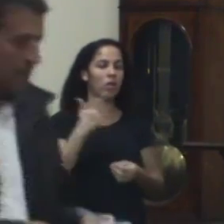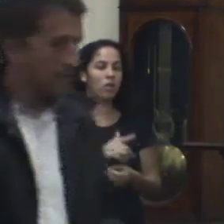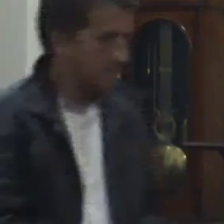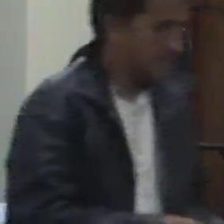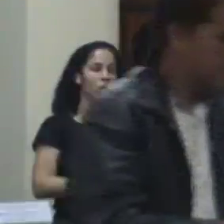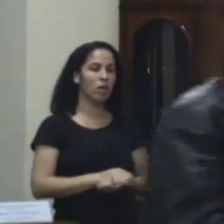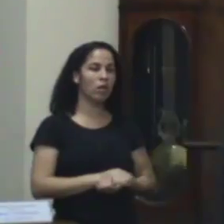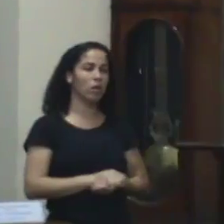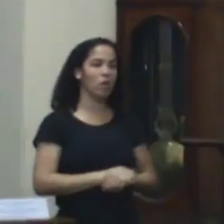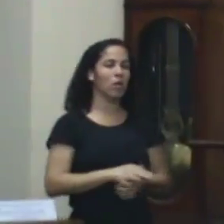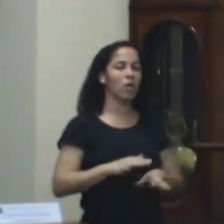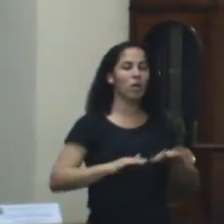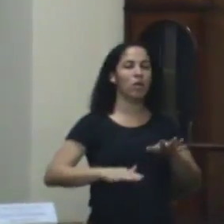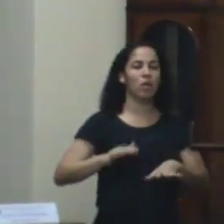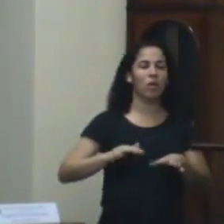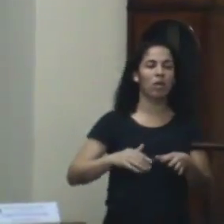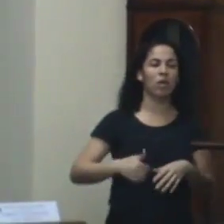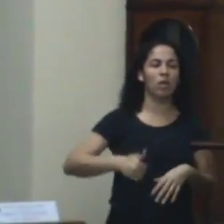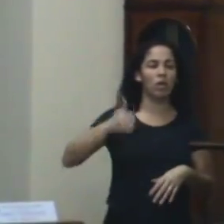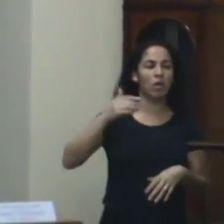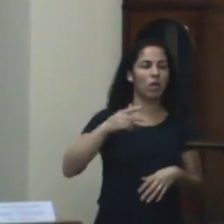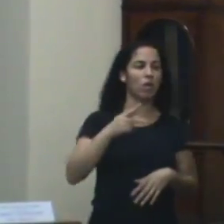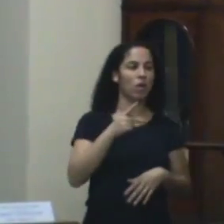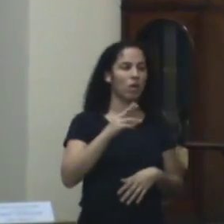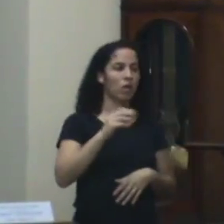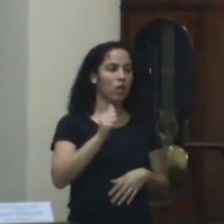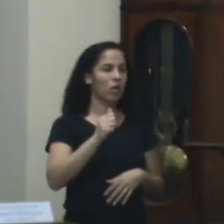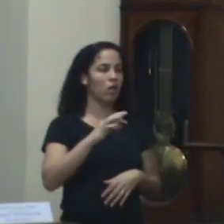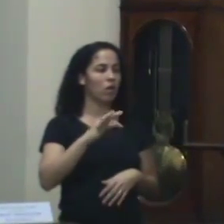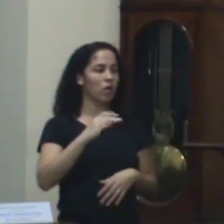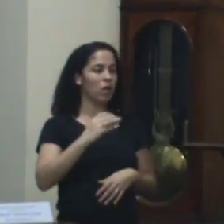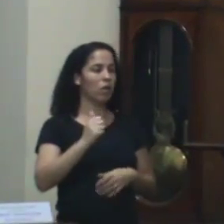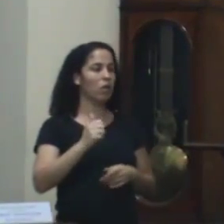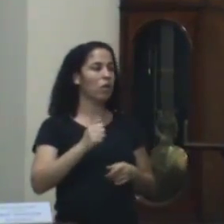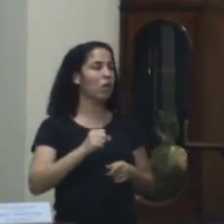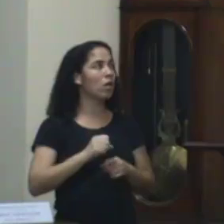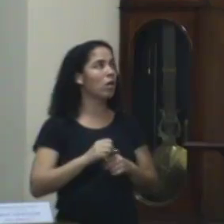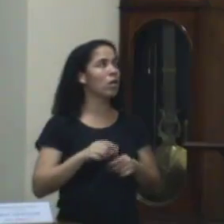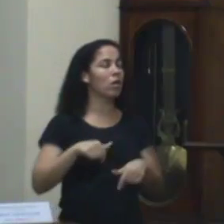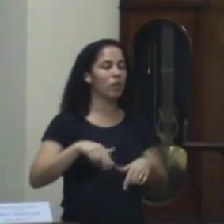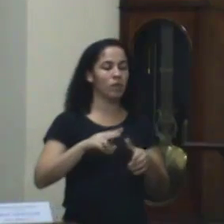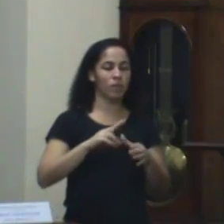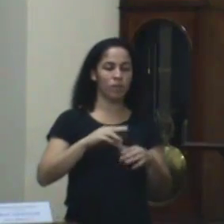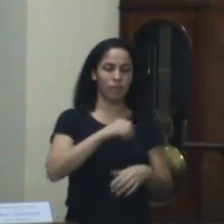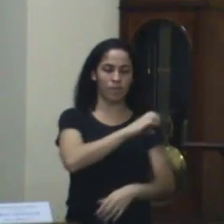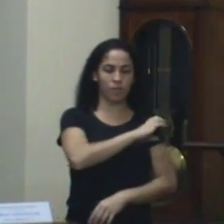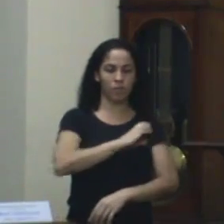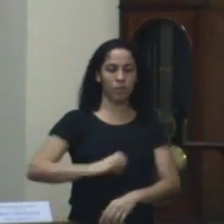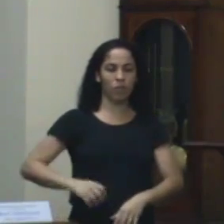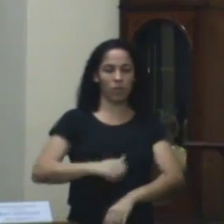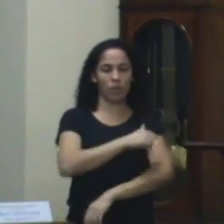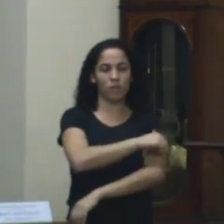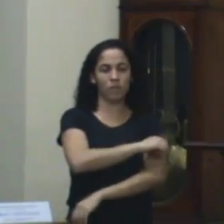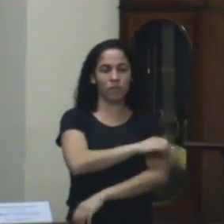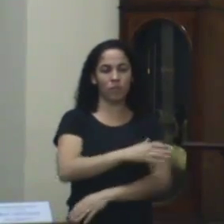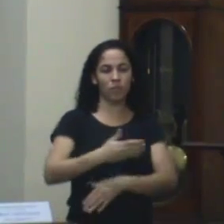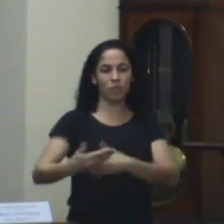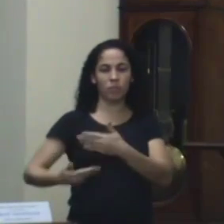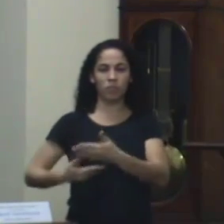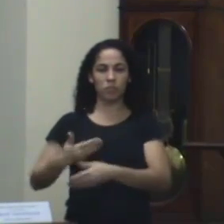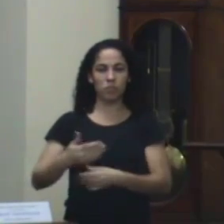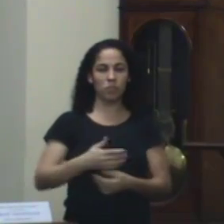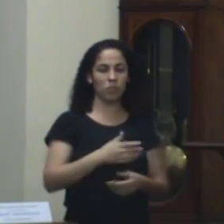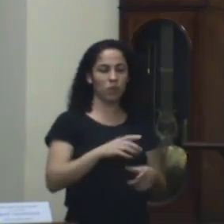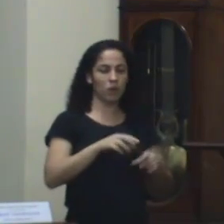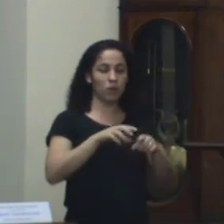entre uma das melhores práticas de gestão e controle social do Estado do Rio de Janeiro, sendo averiguada por uma